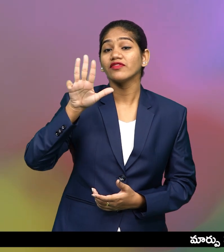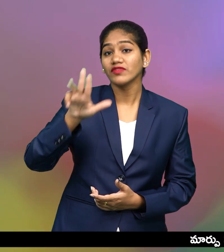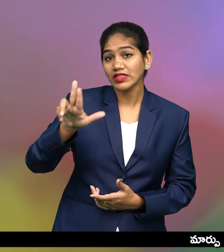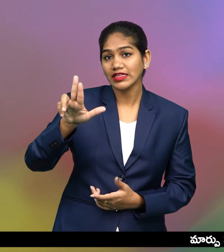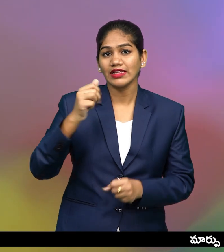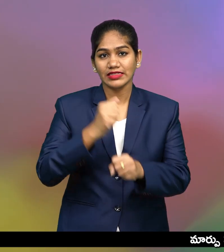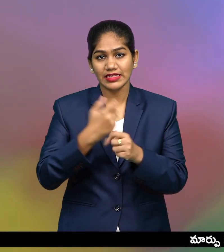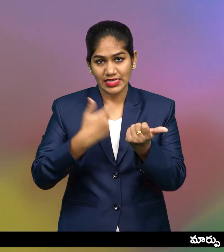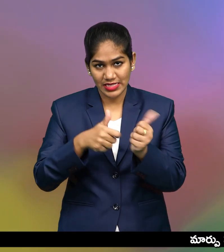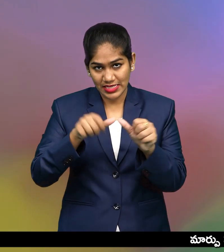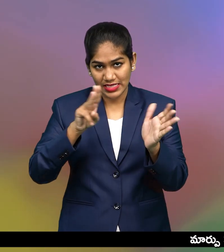మార్పు వస్తోందని చెప్పబడింది.